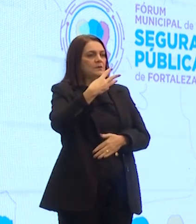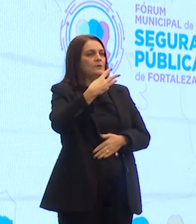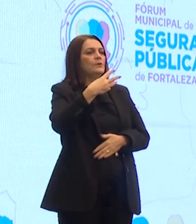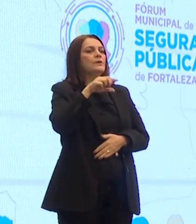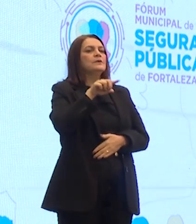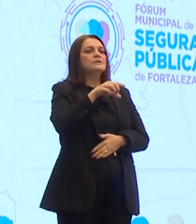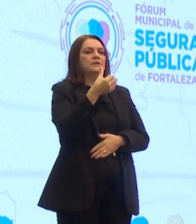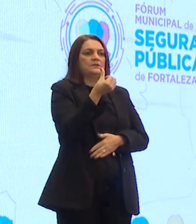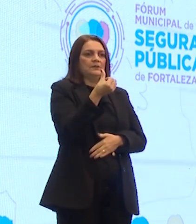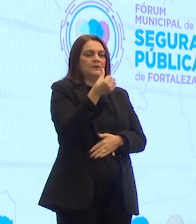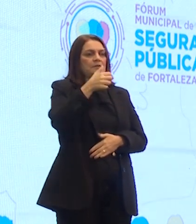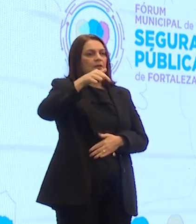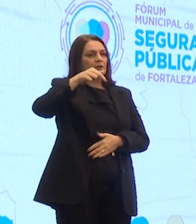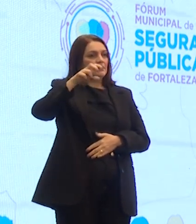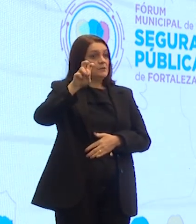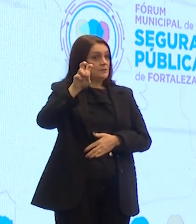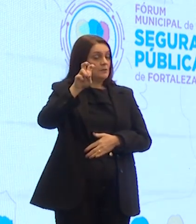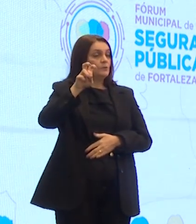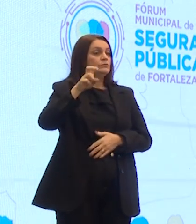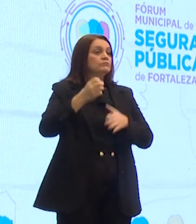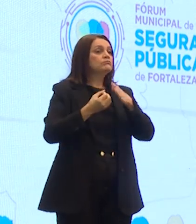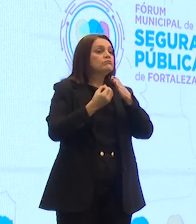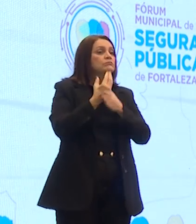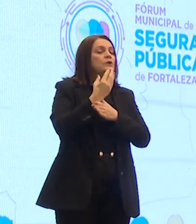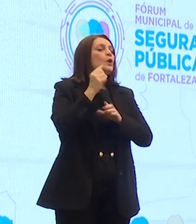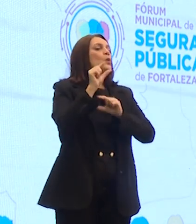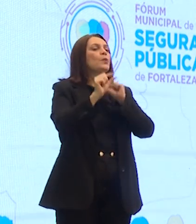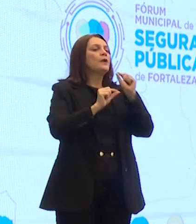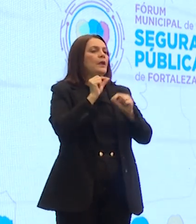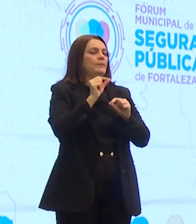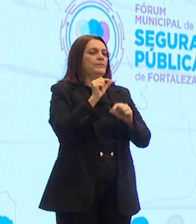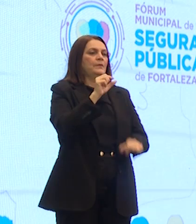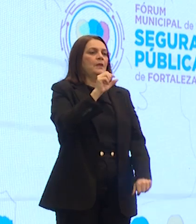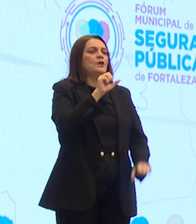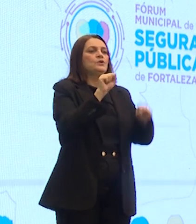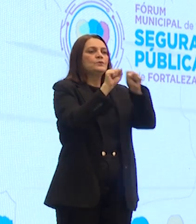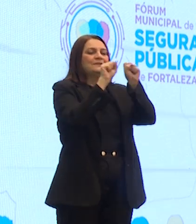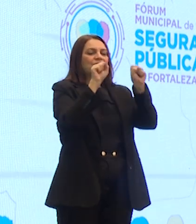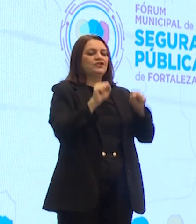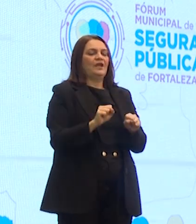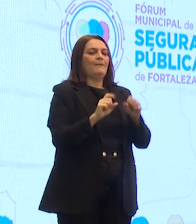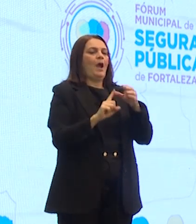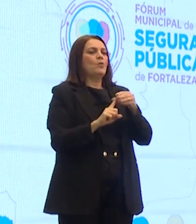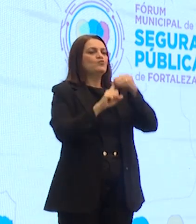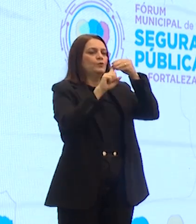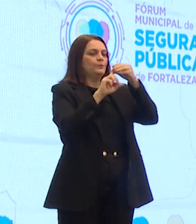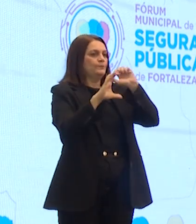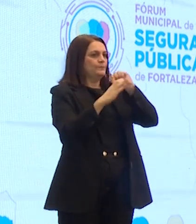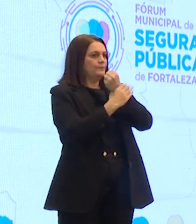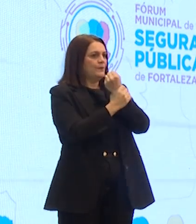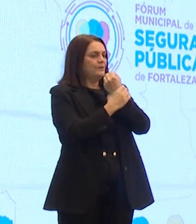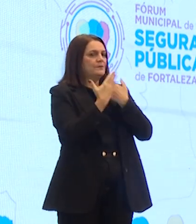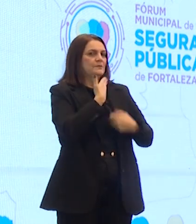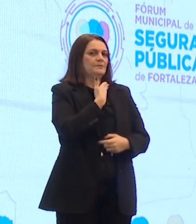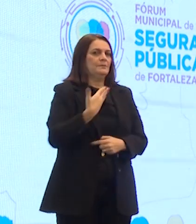13.675, que é a lei que institui no Brasil o SUSP, Sistema Único de Segurança Pública.